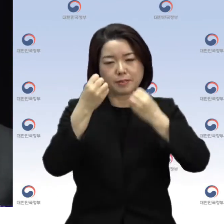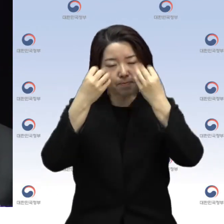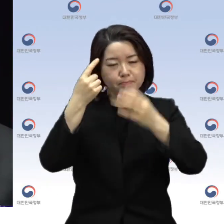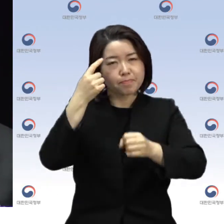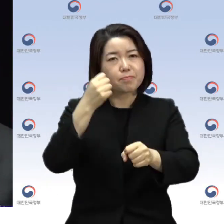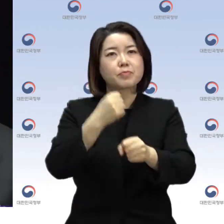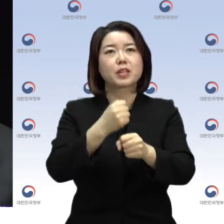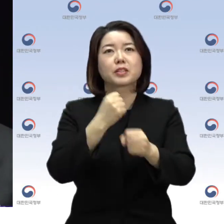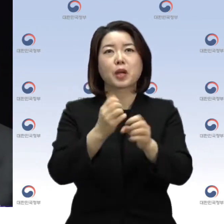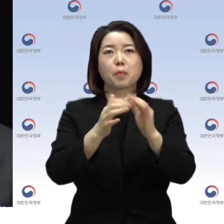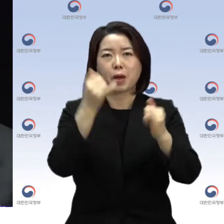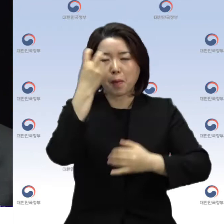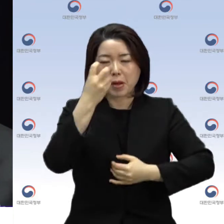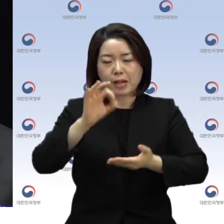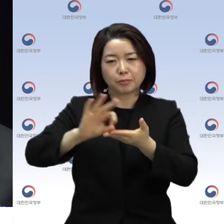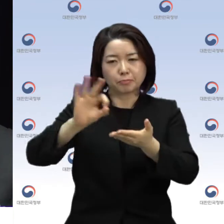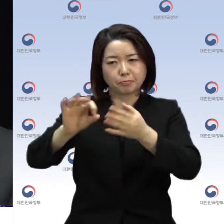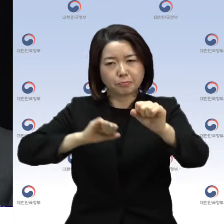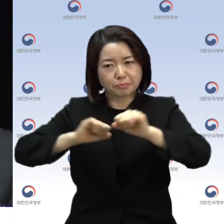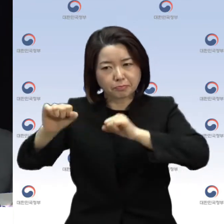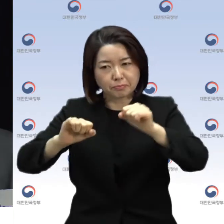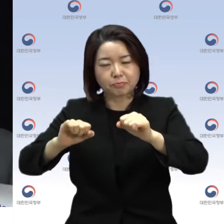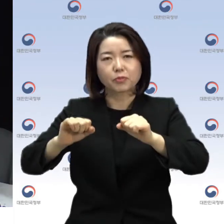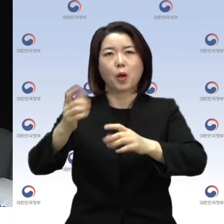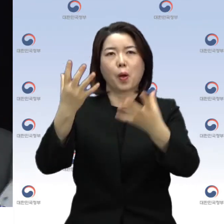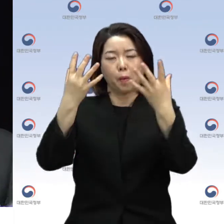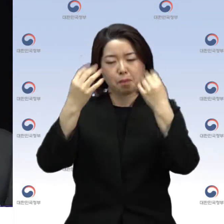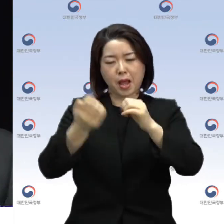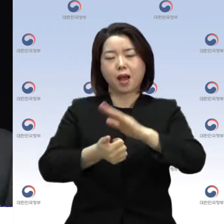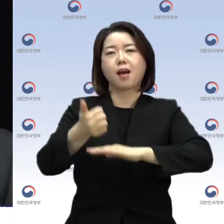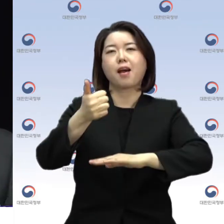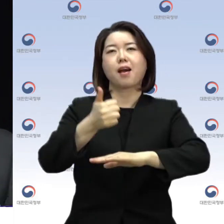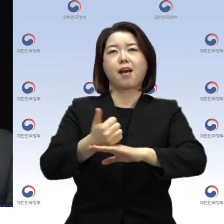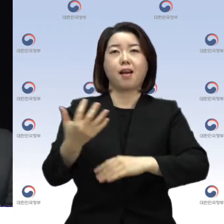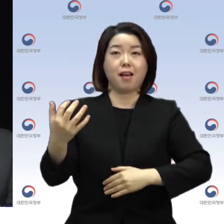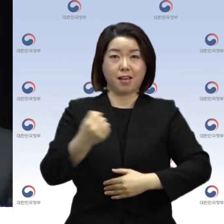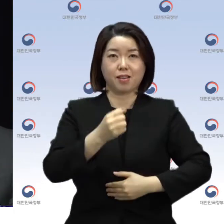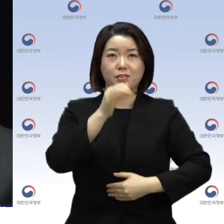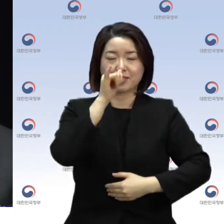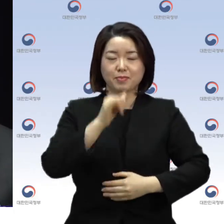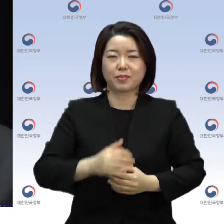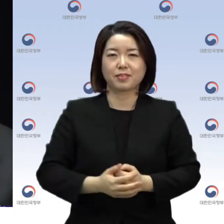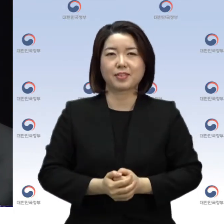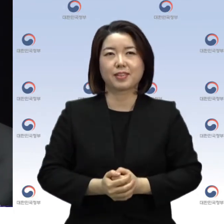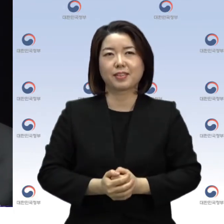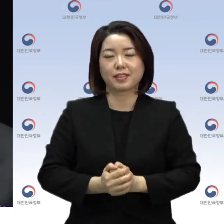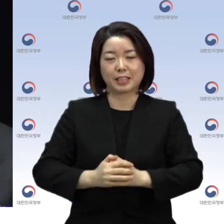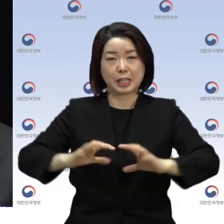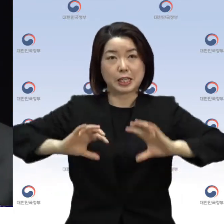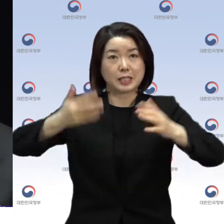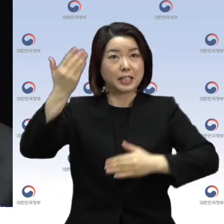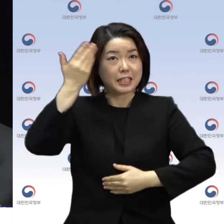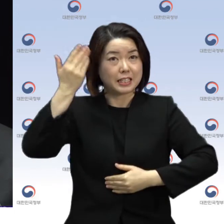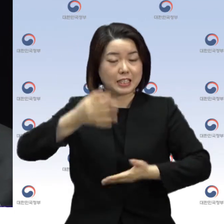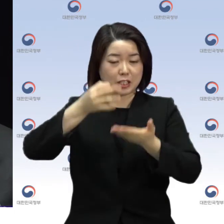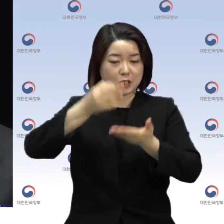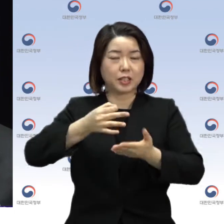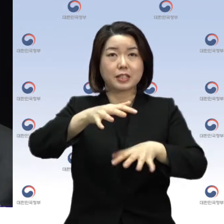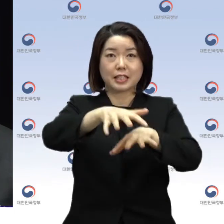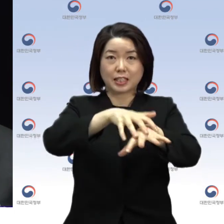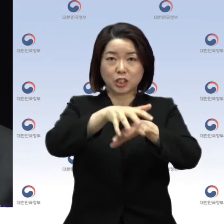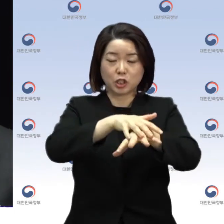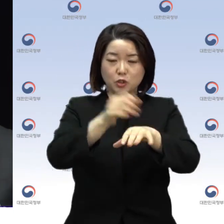보호와 이용 활성화 면에서도 가시적인 성과를 거뒀습니다. 세계